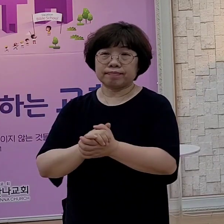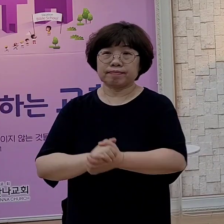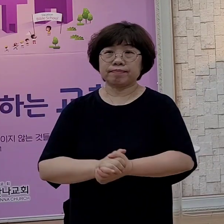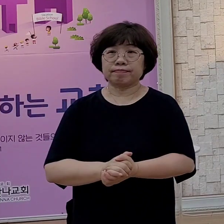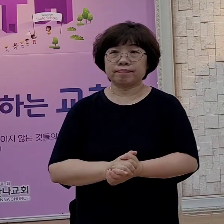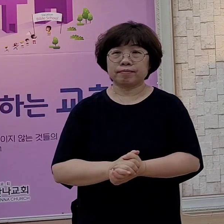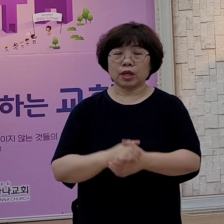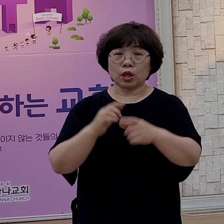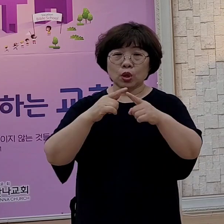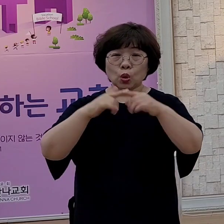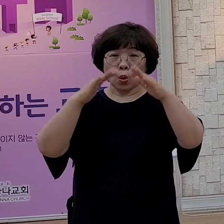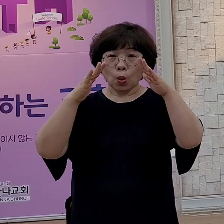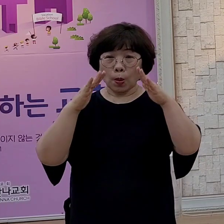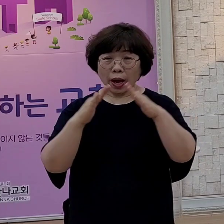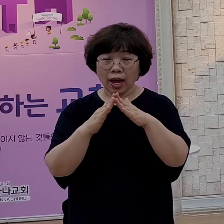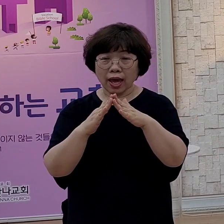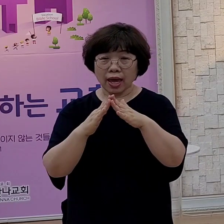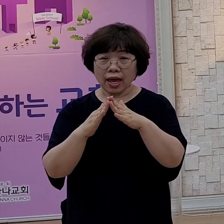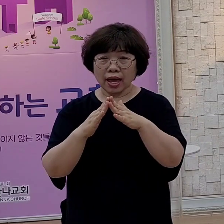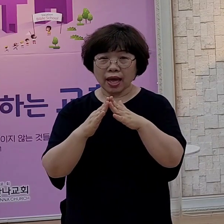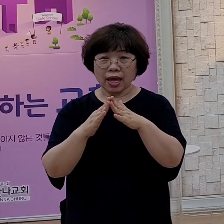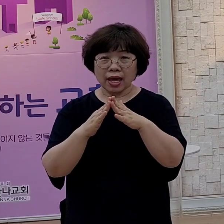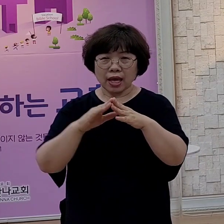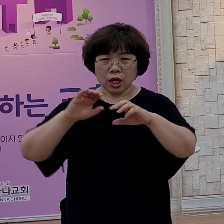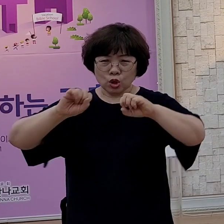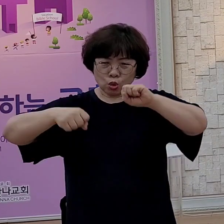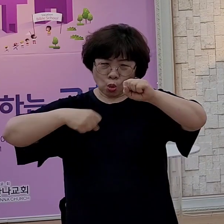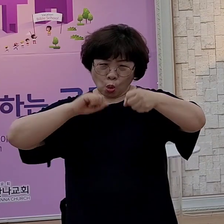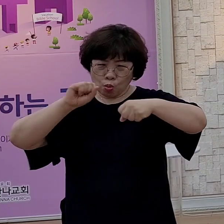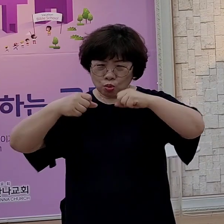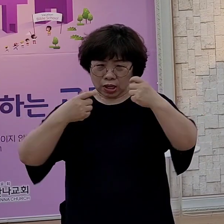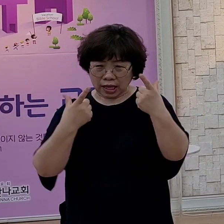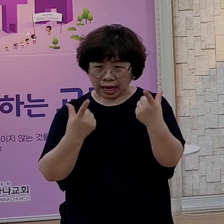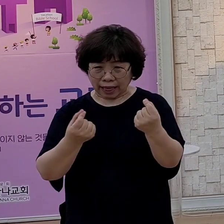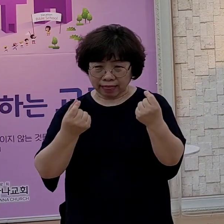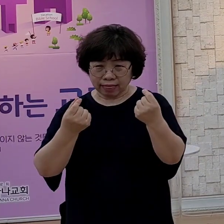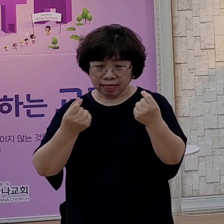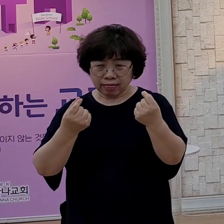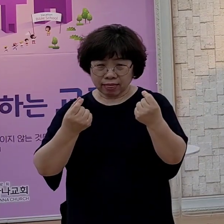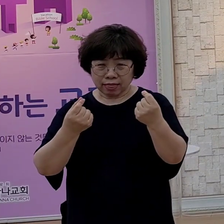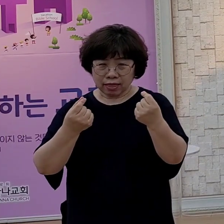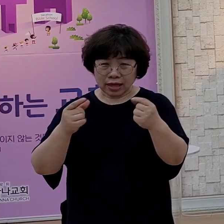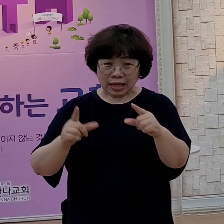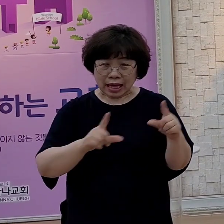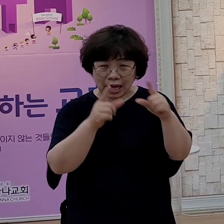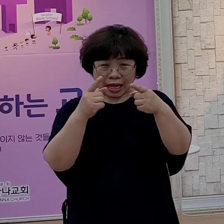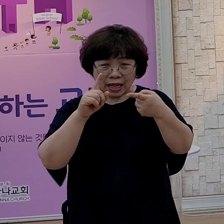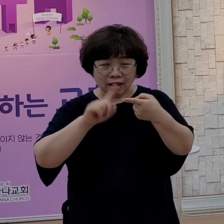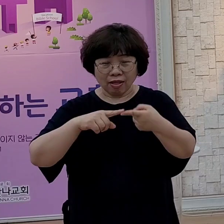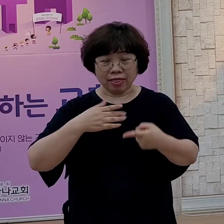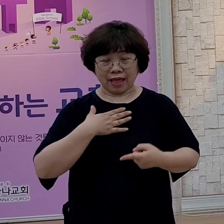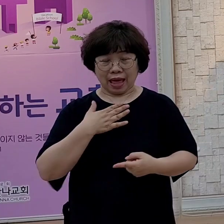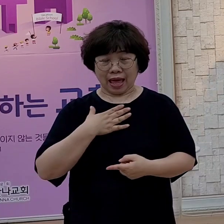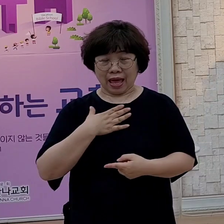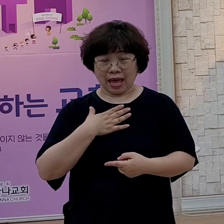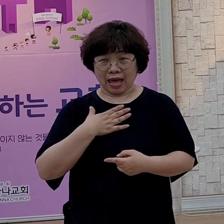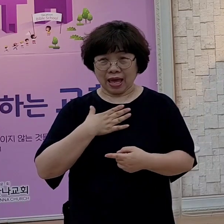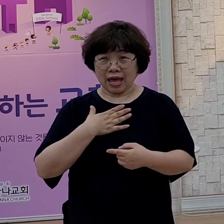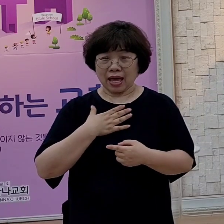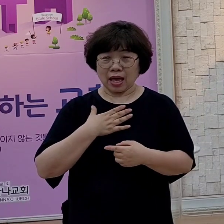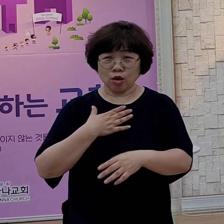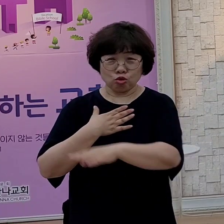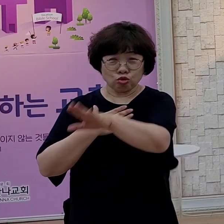여러분, 이 교회는요, 야생동물 같던 이 우리들을